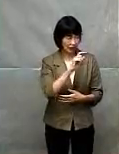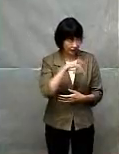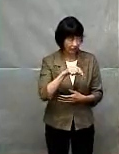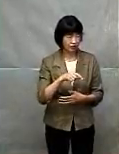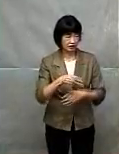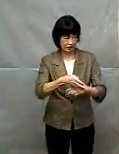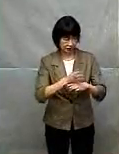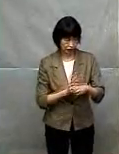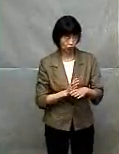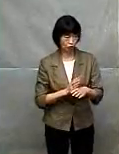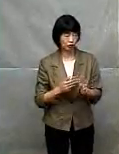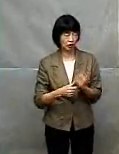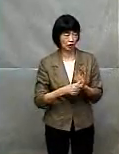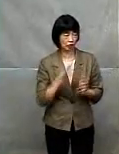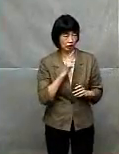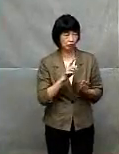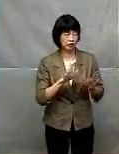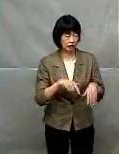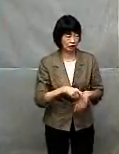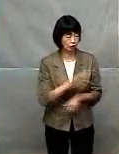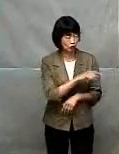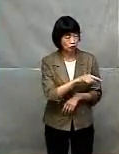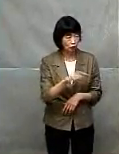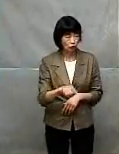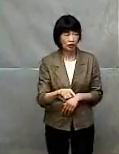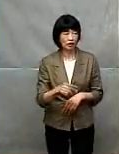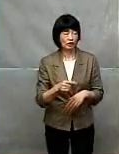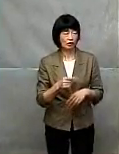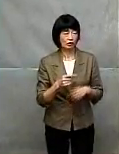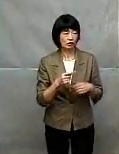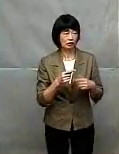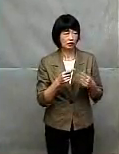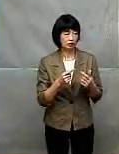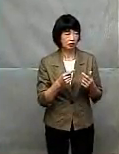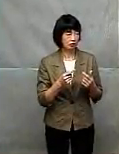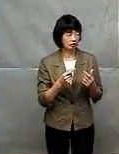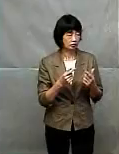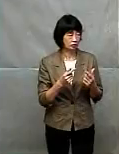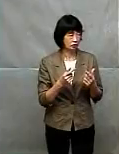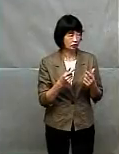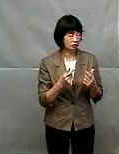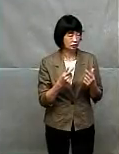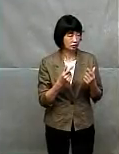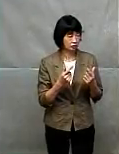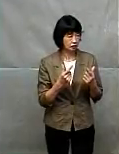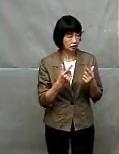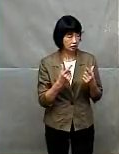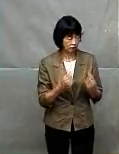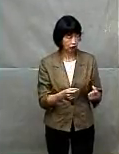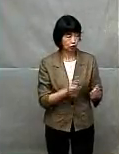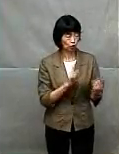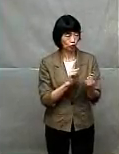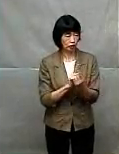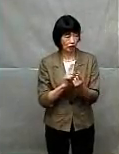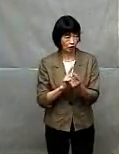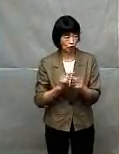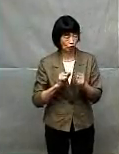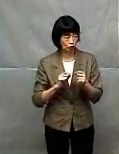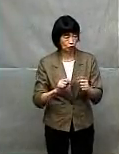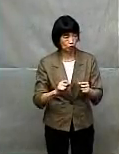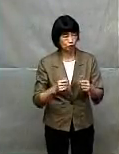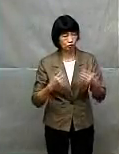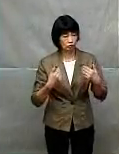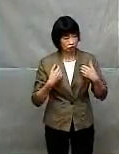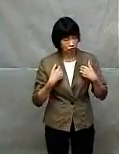ども、そこでやはりしっかりと対抗していくべきではないかと思っております